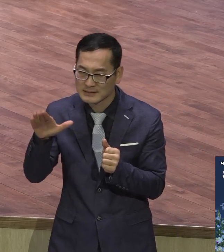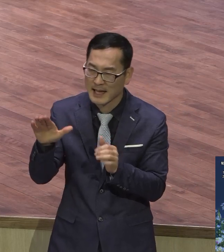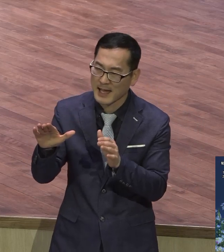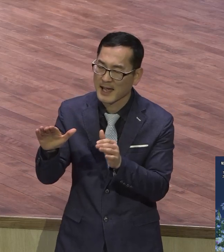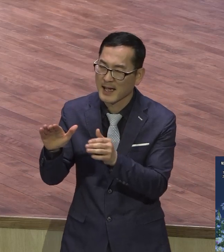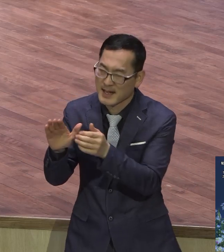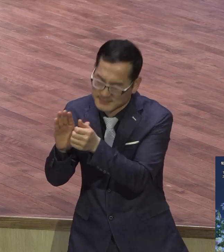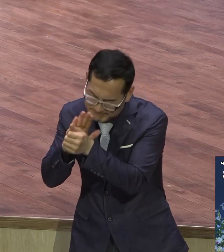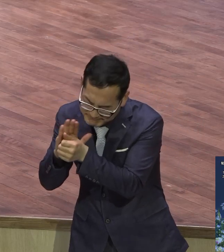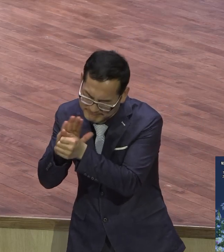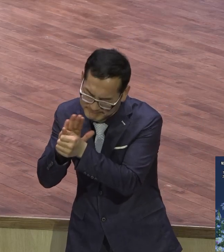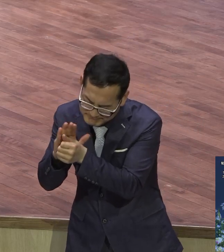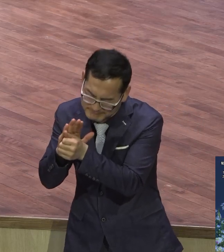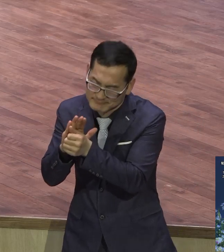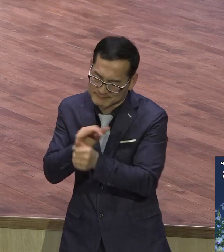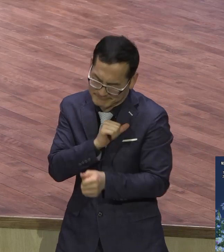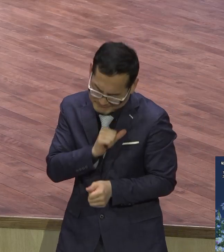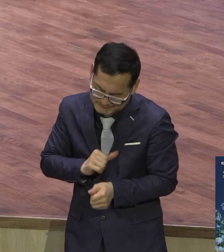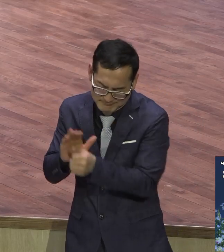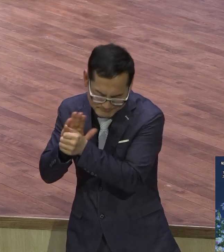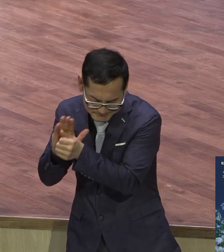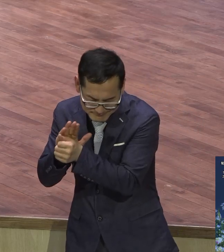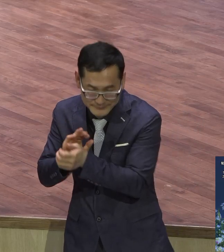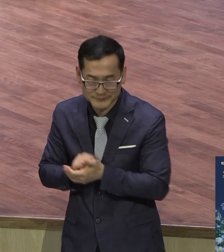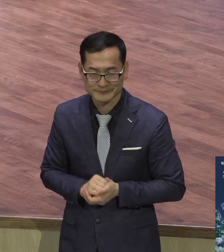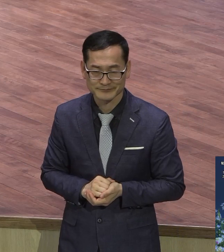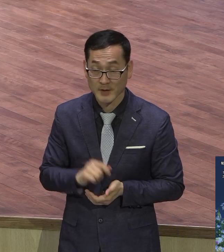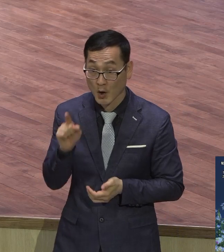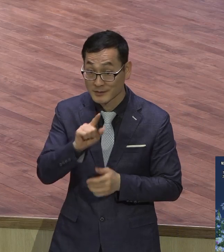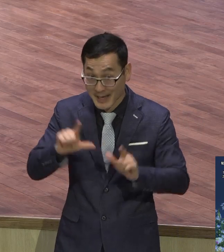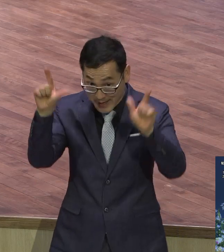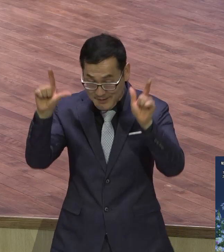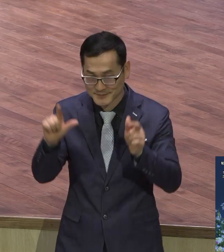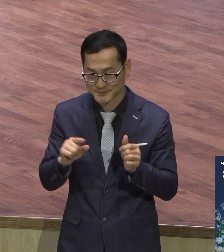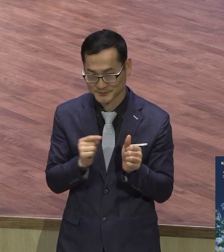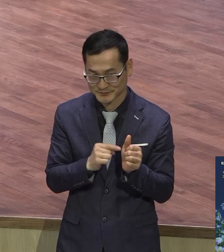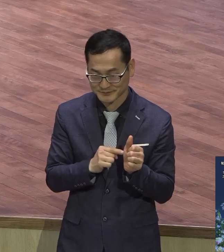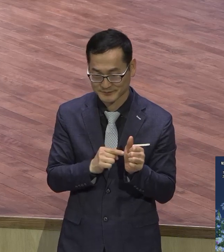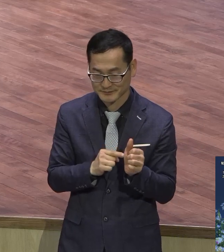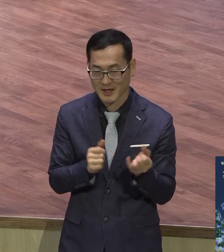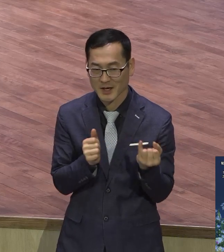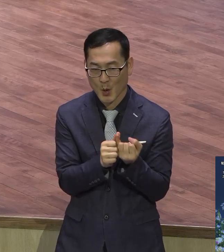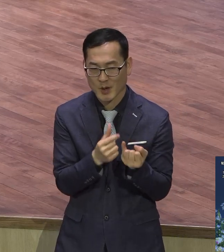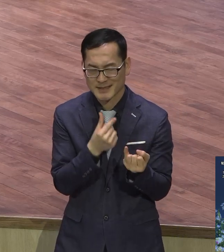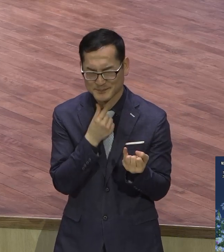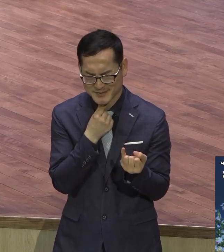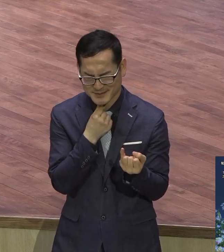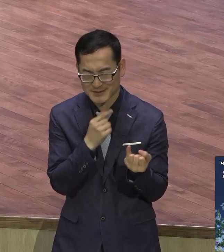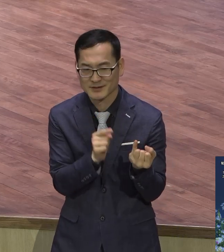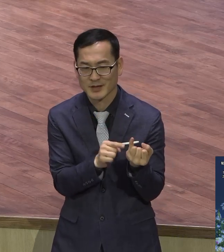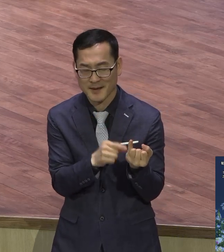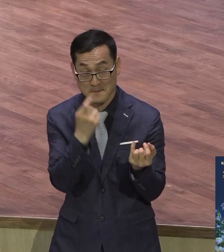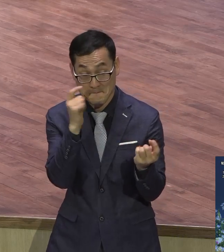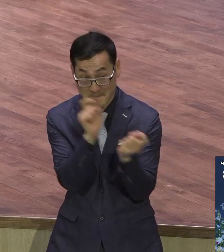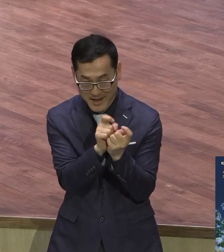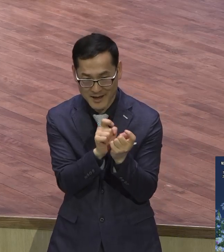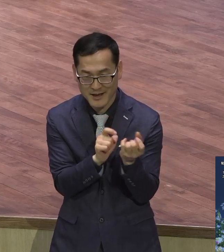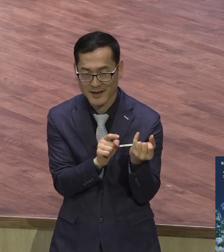최선을 다했습니다. 어느 날 이 청년이 결혼하고 싶은 자매를 만나서